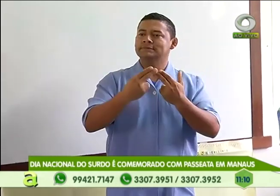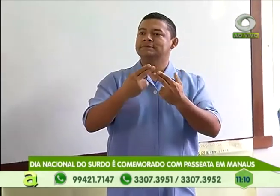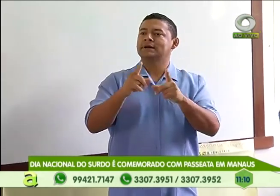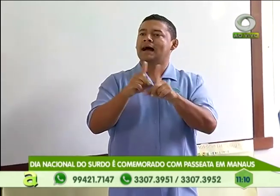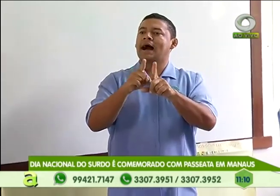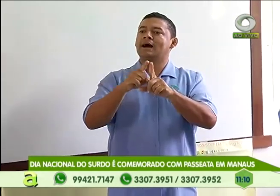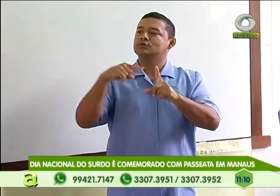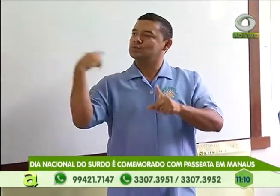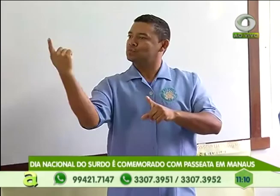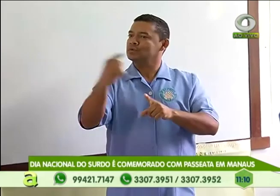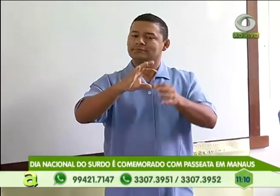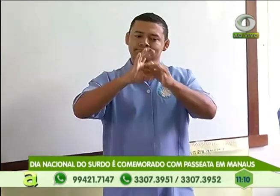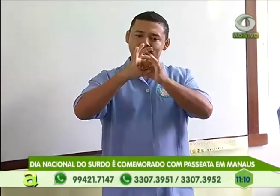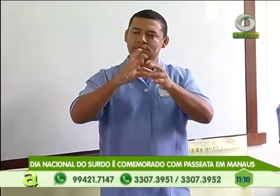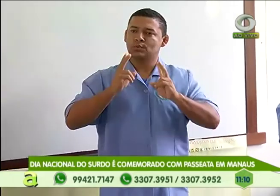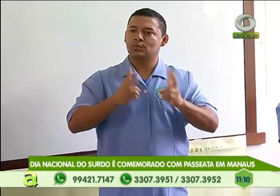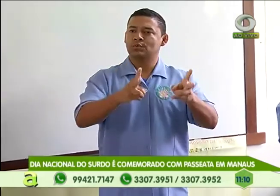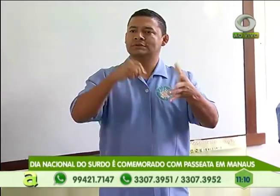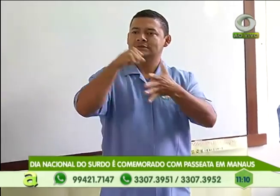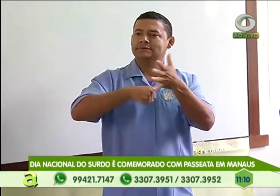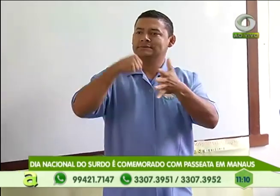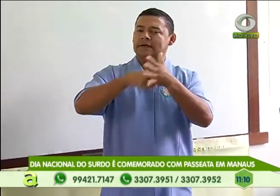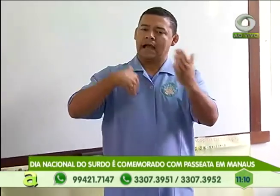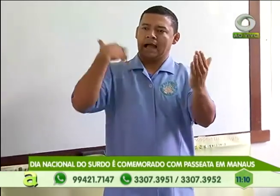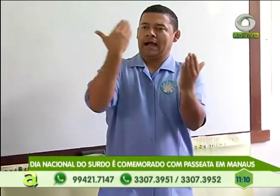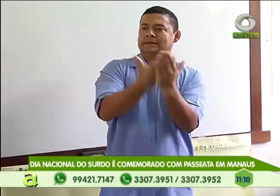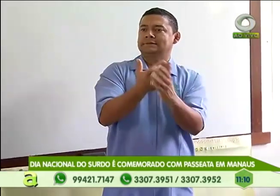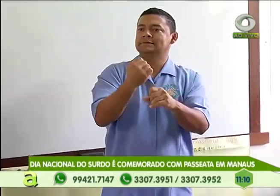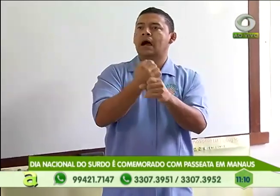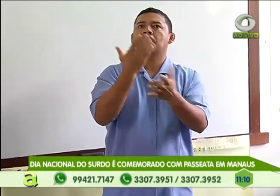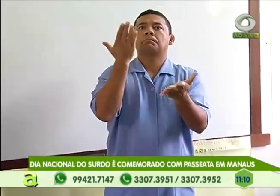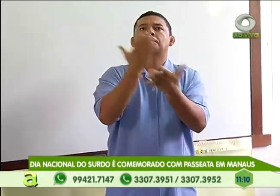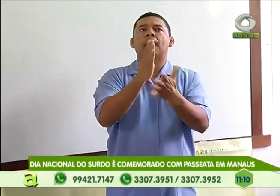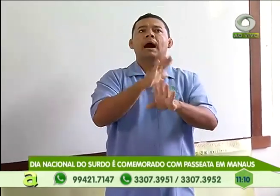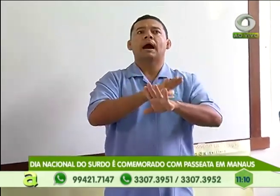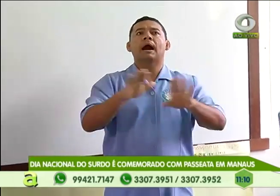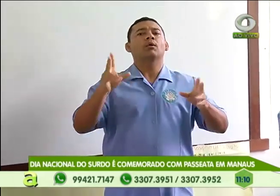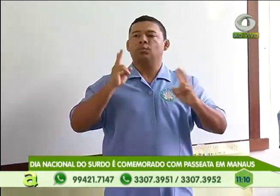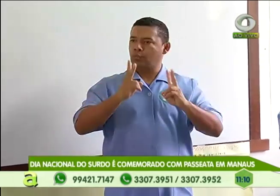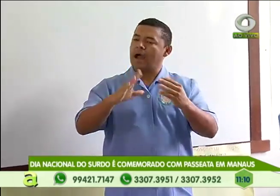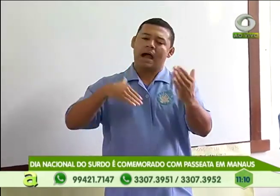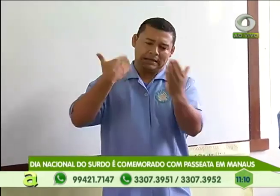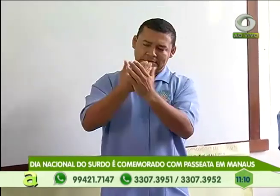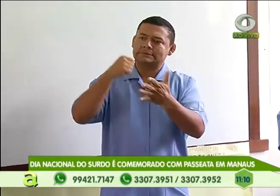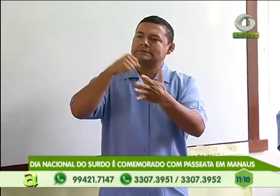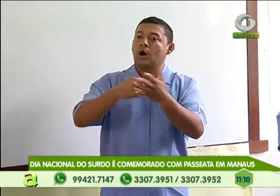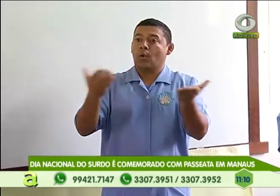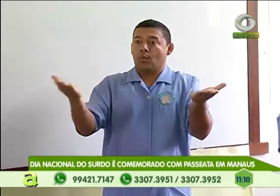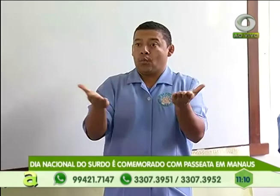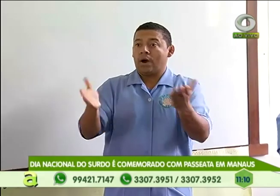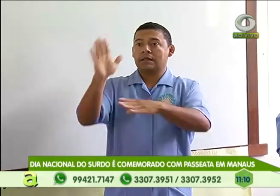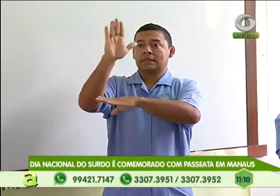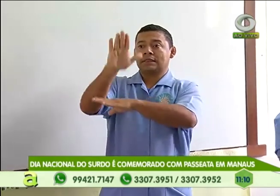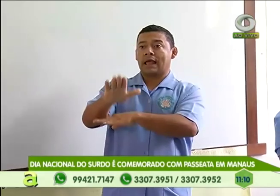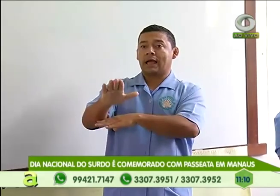muito valorizado isso. Precisamos dessa luta, precisamos nos unir, entendeu, para continuar, sim, nessa